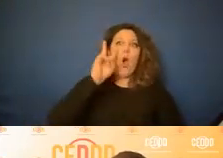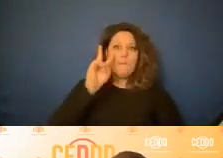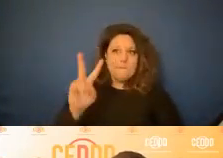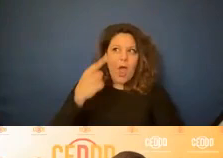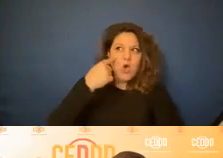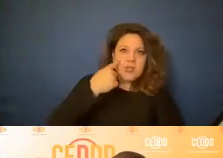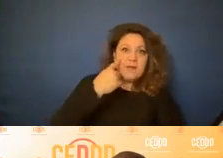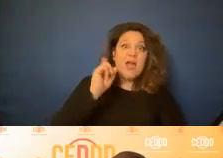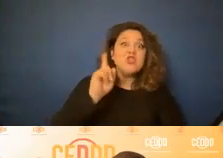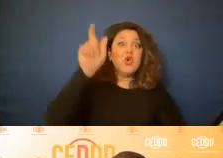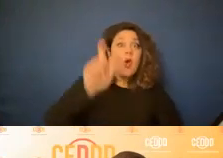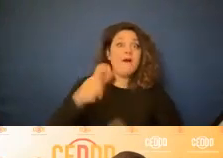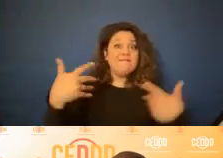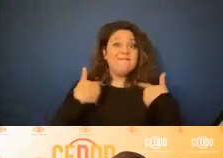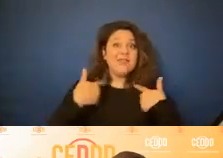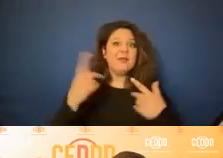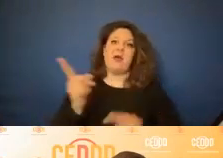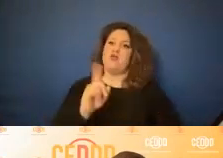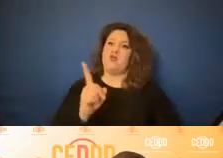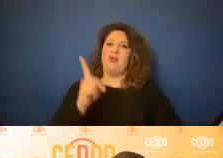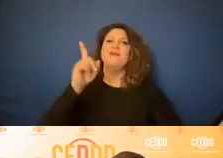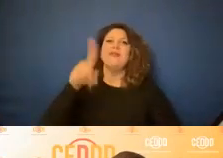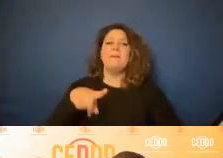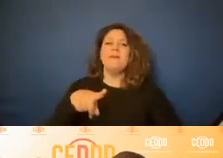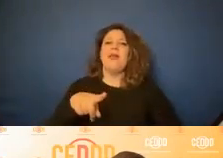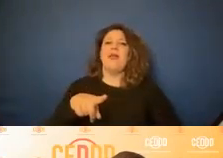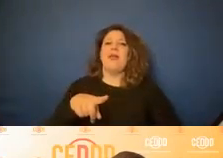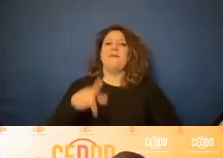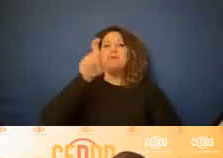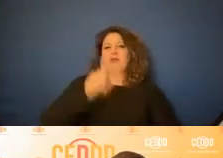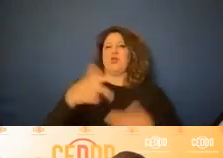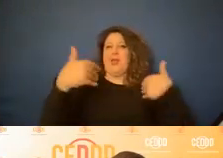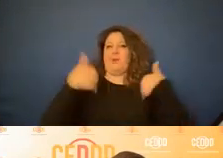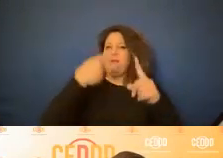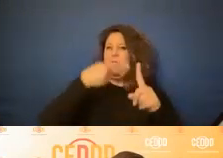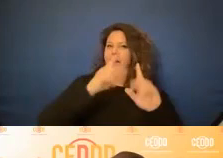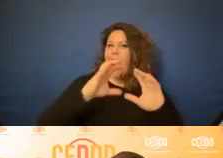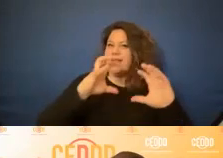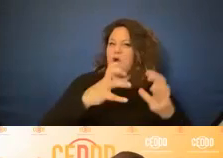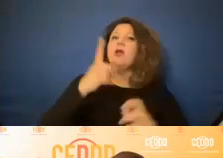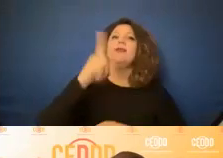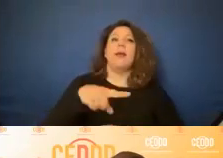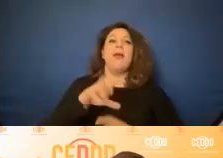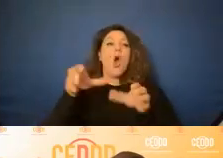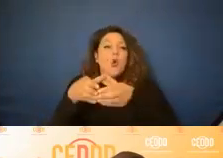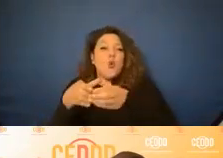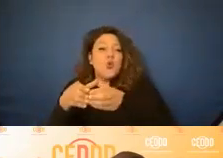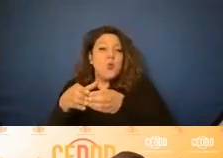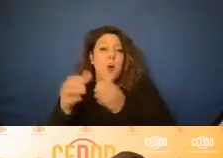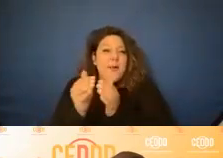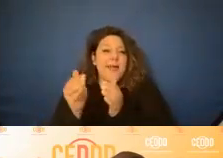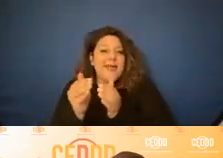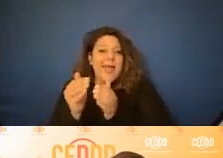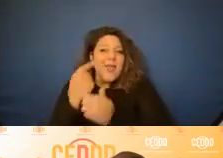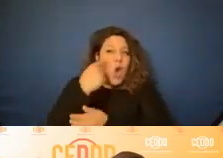los observadores en esos grupos pequeños que entre clase y clase se van formando. Ahí tengo que pegar la oreja, ¿verdad? Tengo que